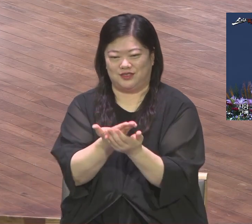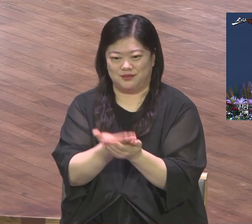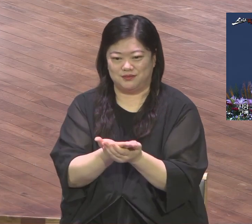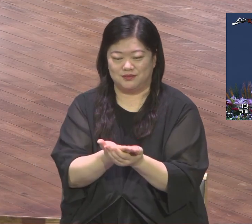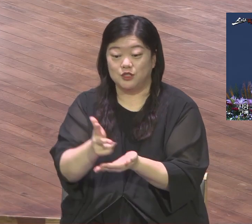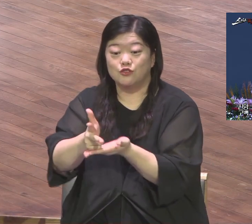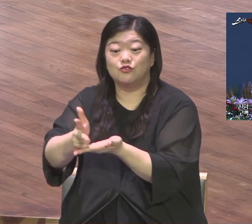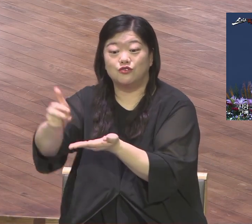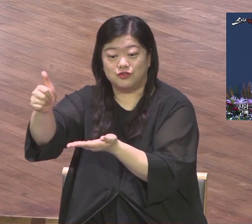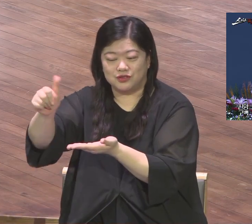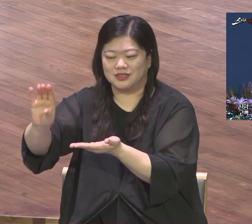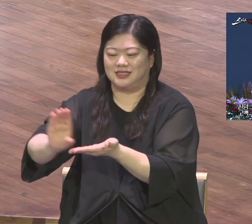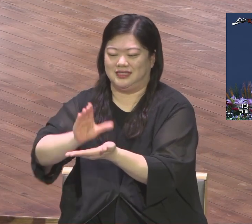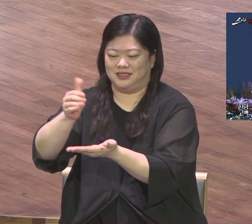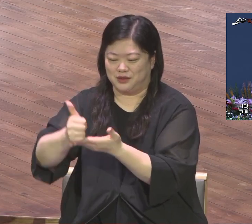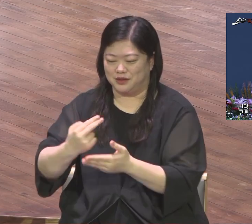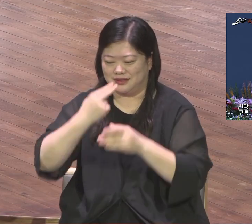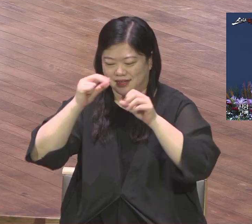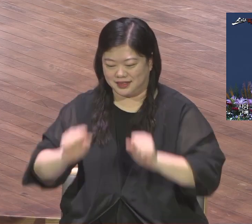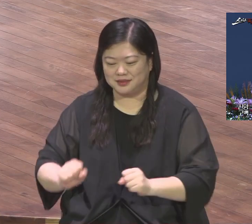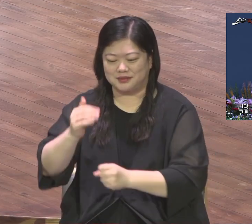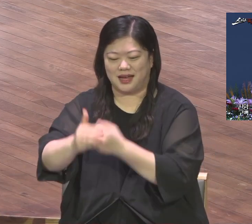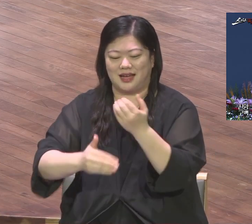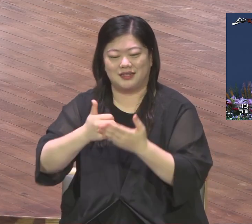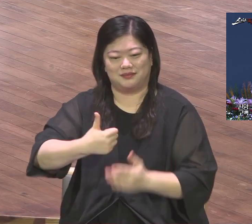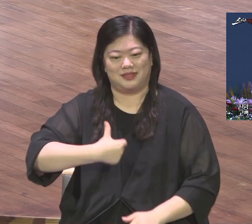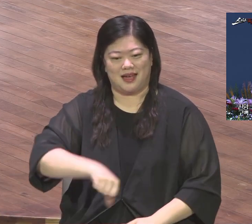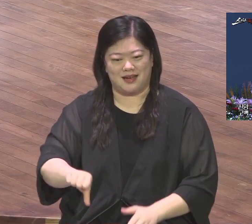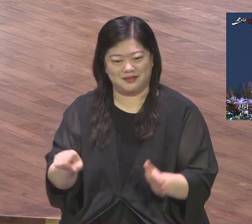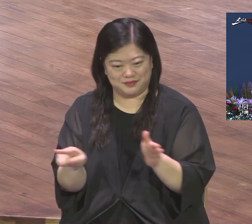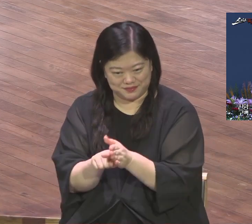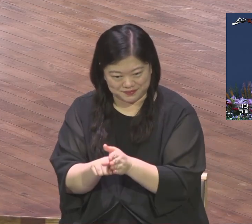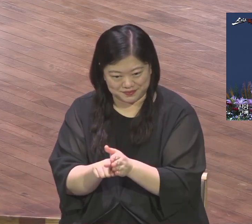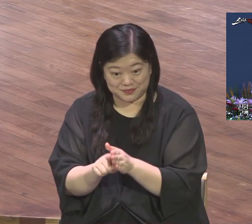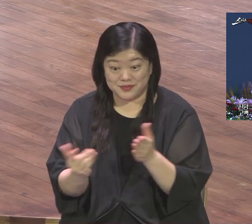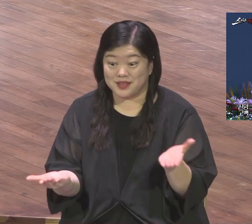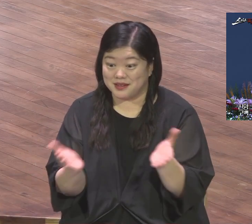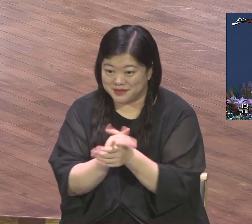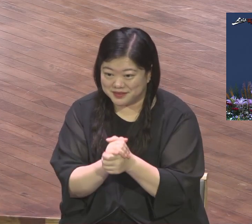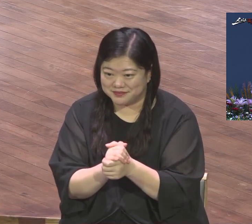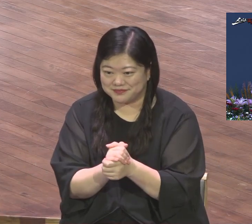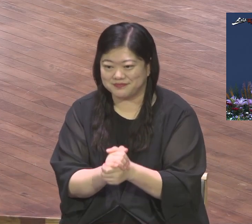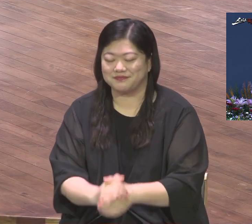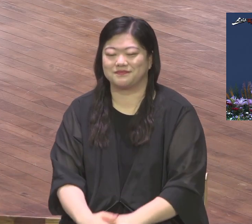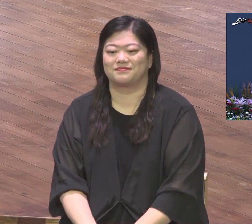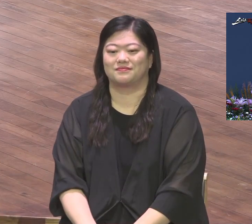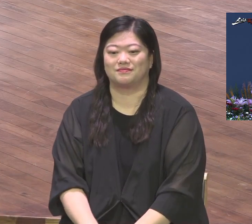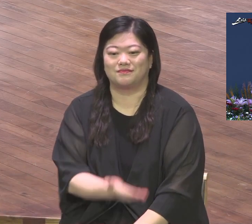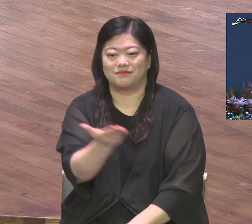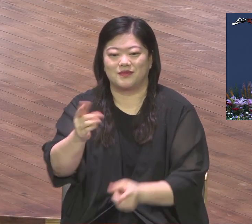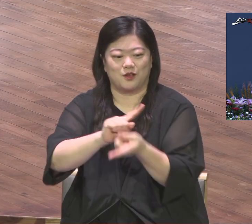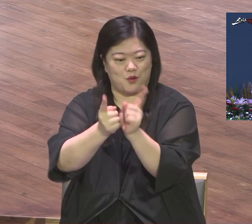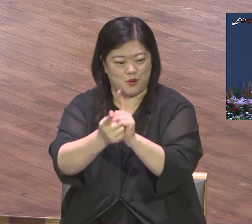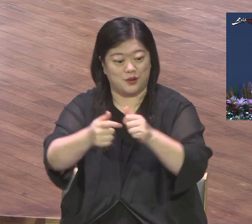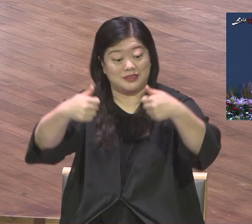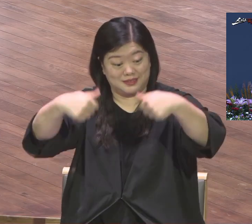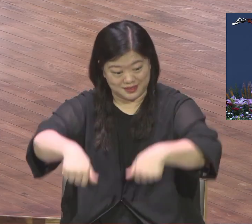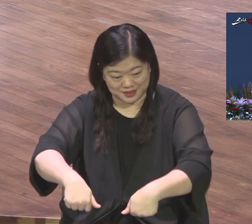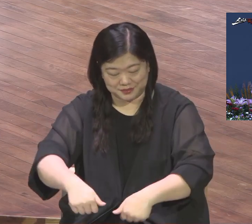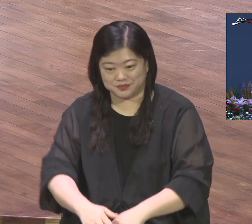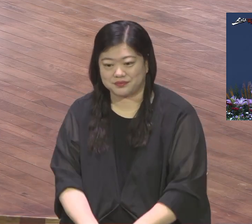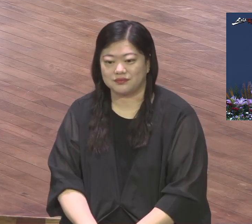주는 그리스도시오 살아계신 하나님의 아들이십니다. 아멘. 우리 해외 성도 같이 서로